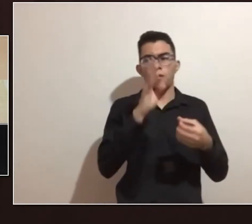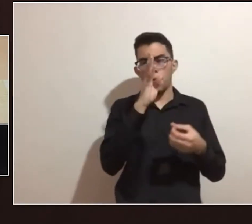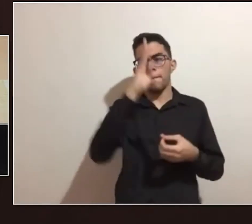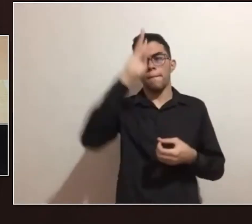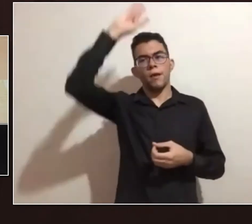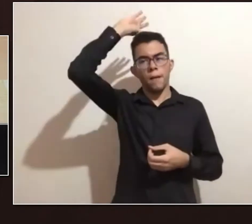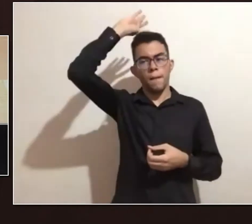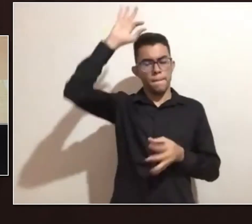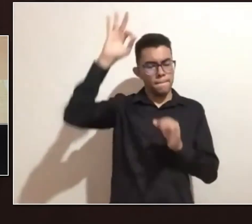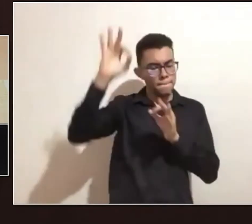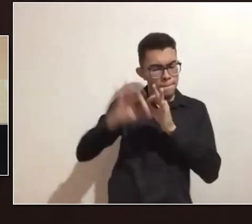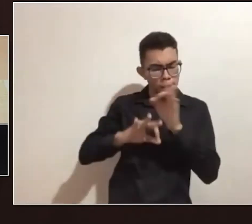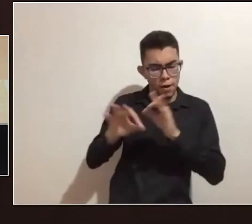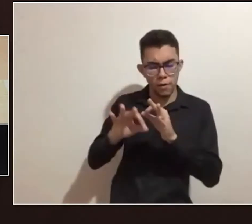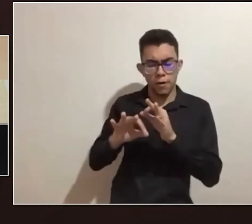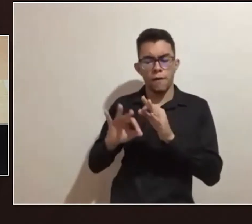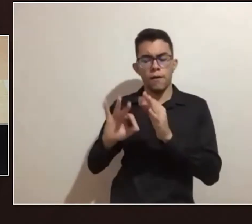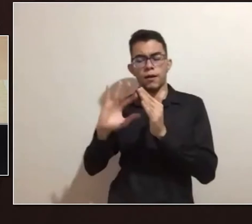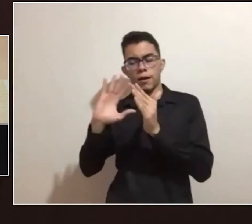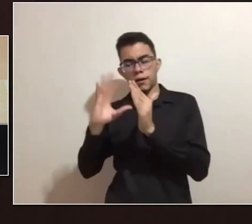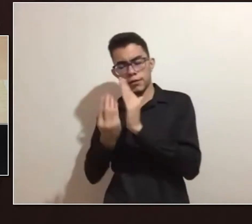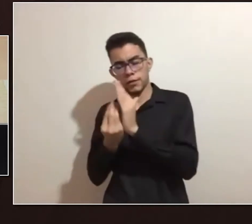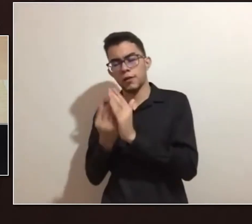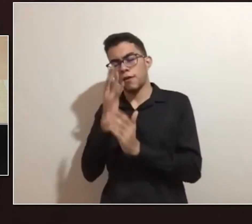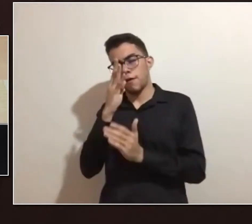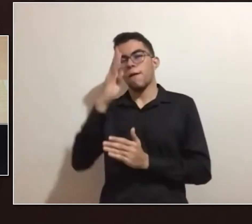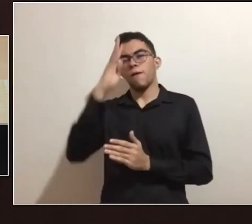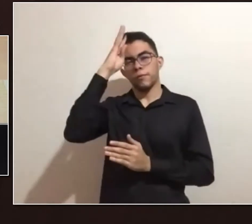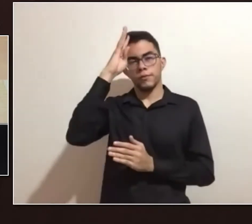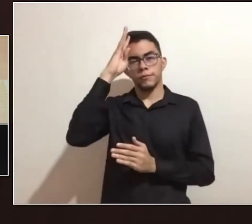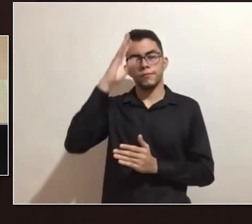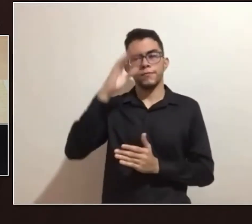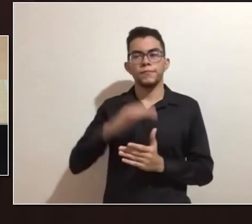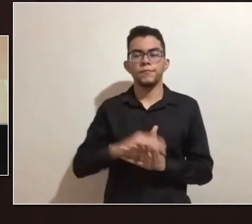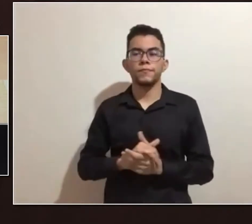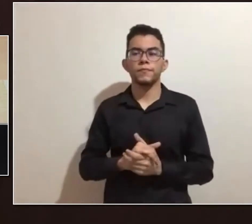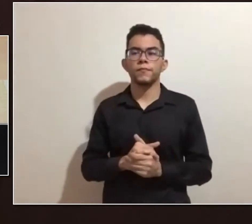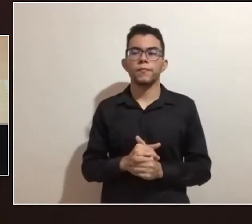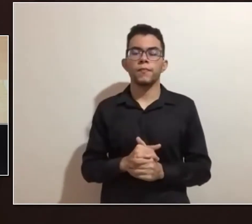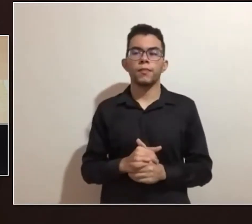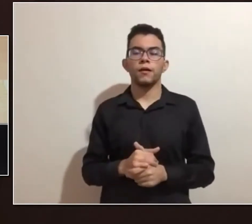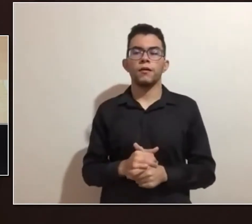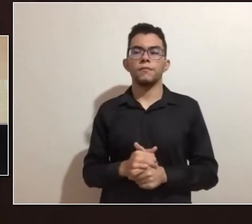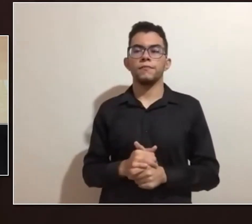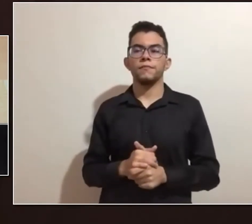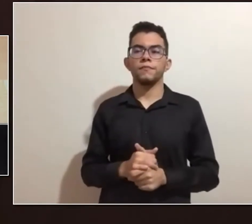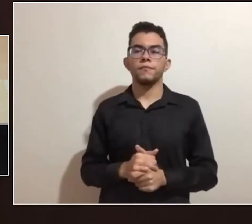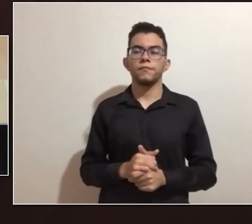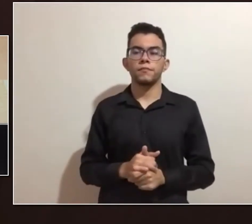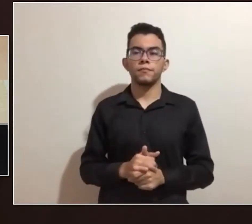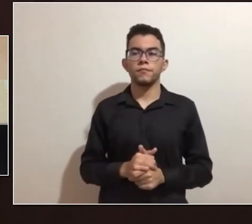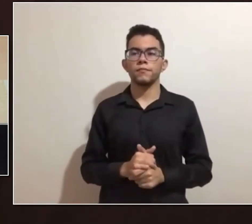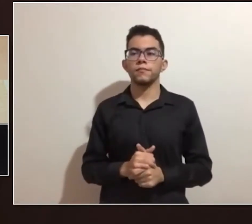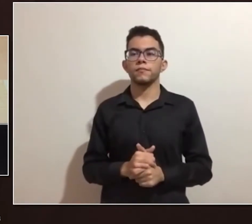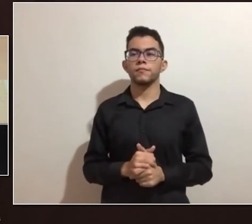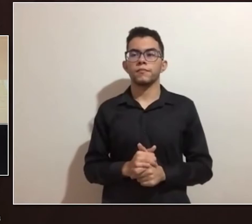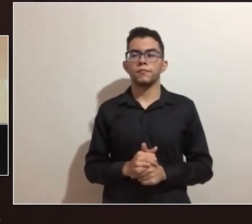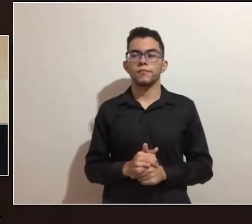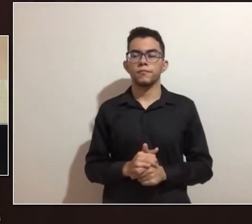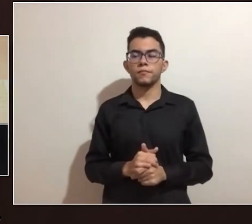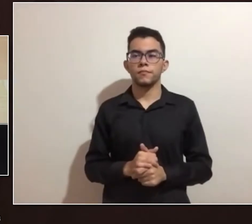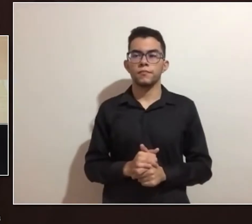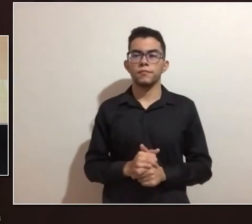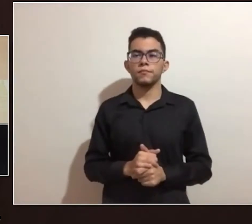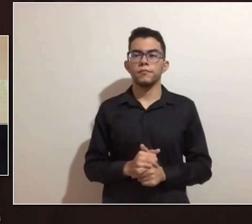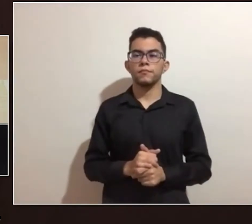reunia na casa deles. Tá? Saudai a Priscila e Áquila, meus cooperadores em Cristo Jesus, os quais pela minha